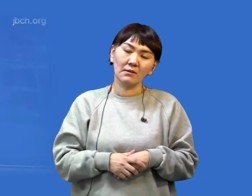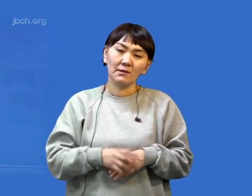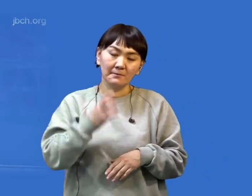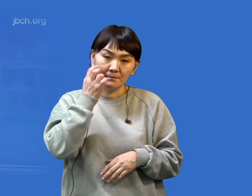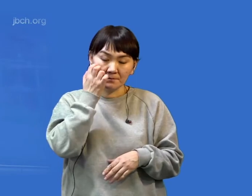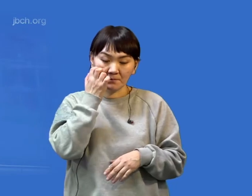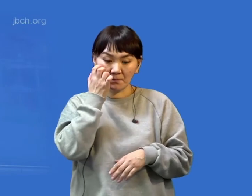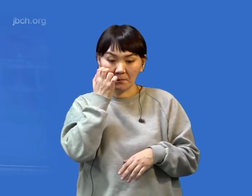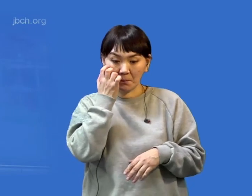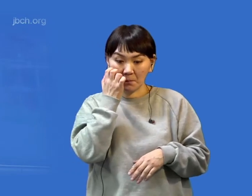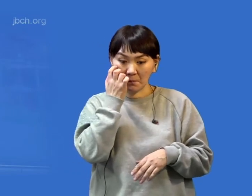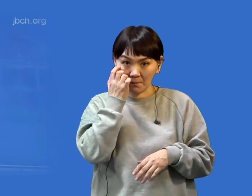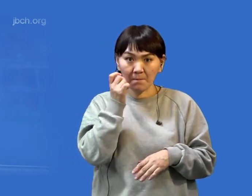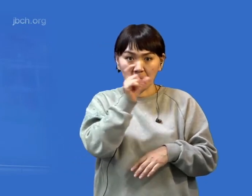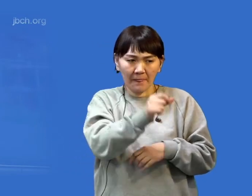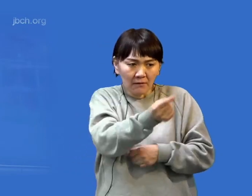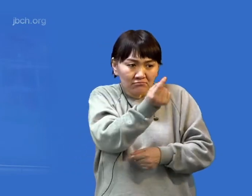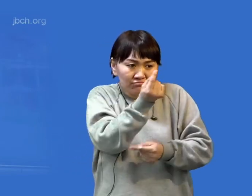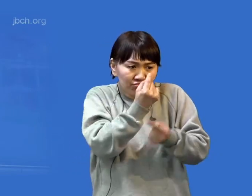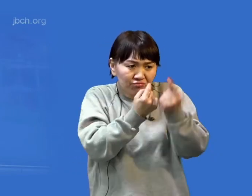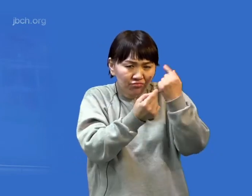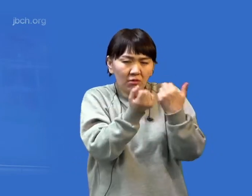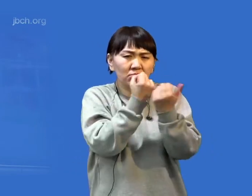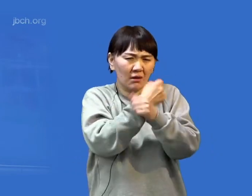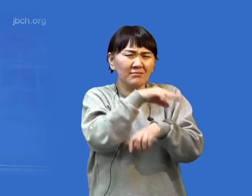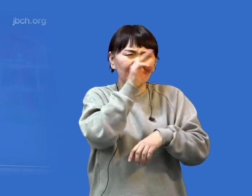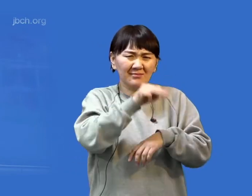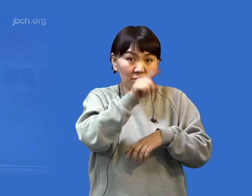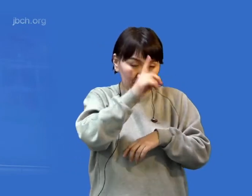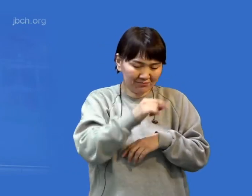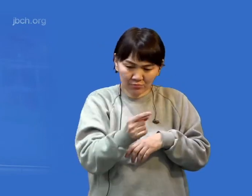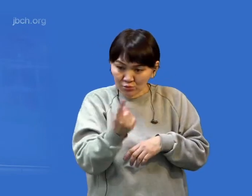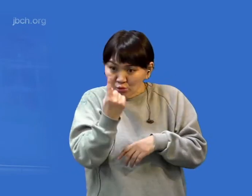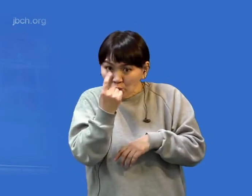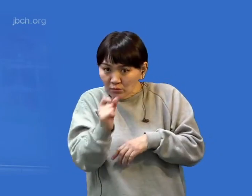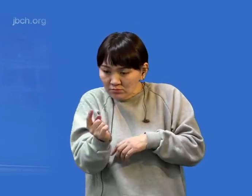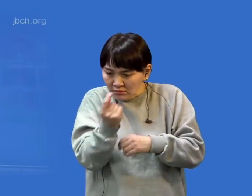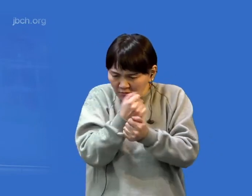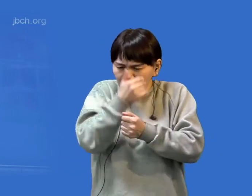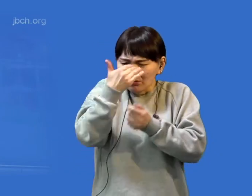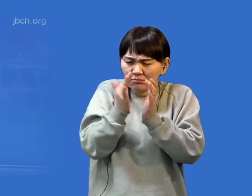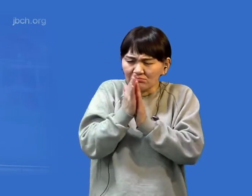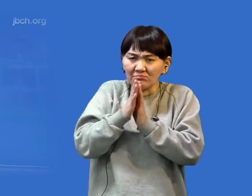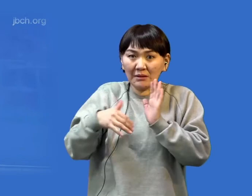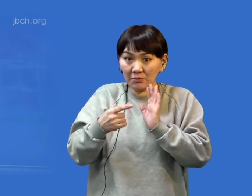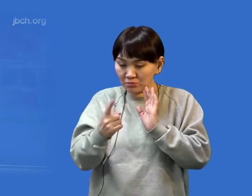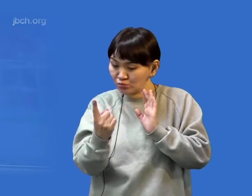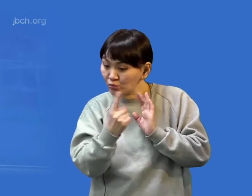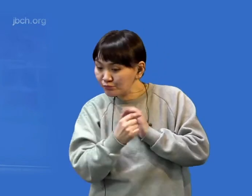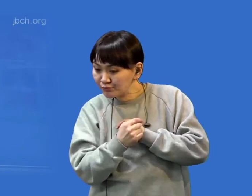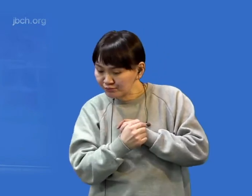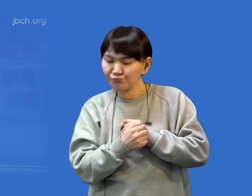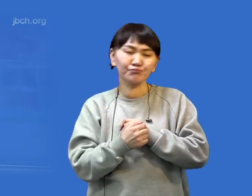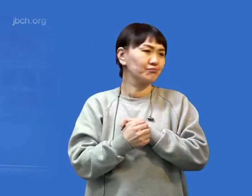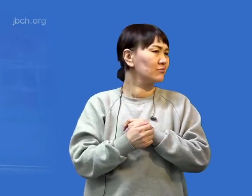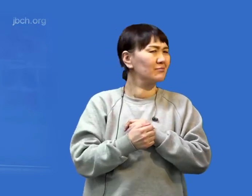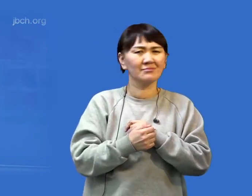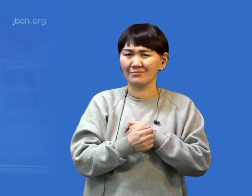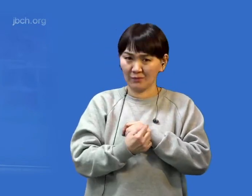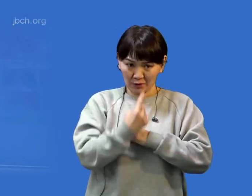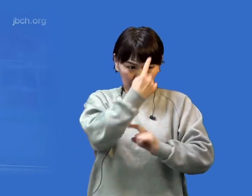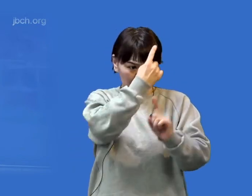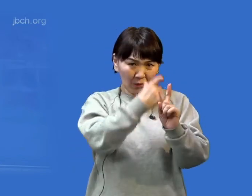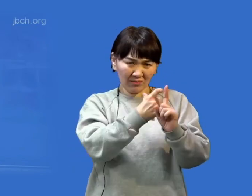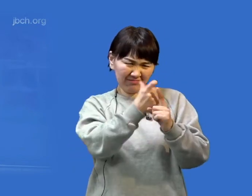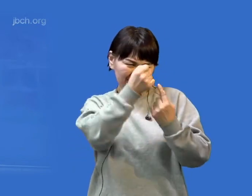Яг үүтэ нэг нэгээр хүн аврагдаж л байна. Гэхдээ бол бурхан үүнийг хараа сэтгэл хангалуун биш байгаа. Нэг хүн 30, 60, 100 дахин их